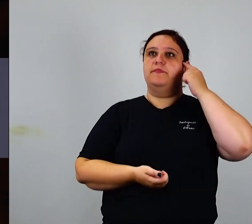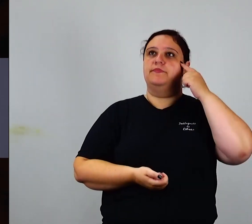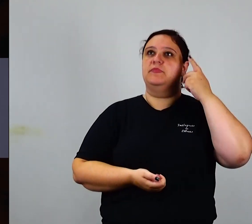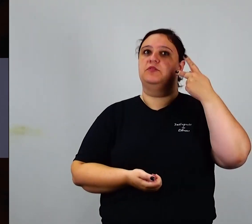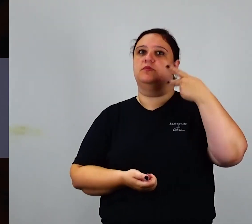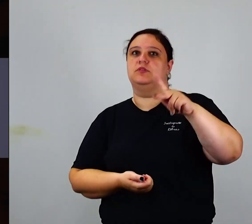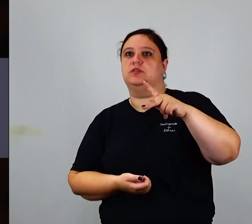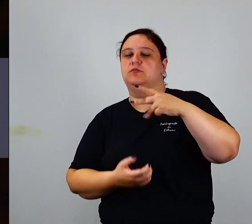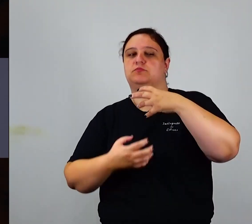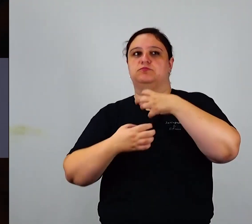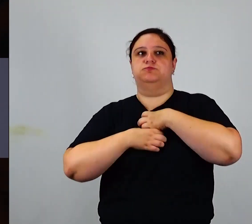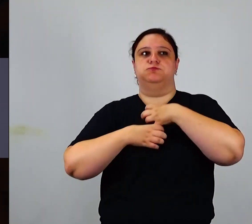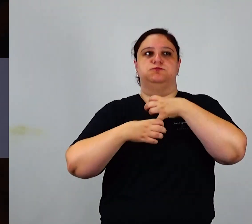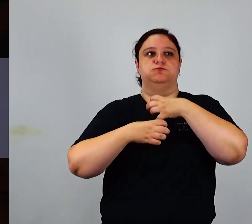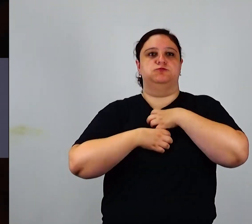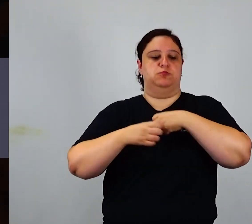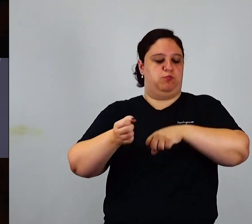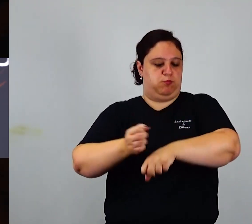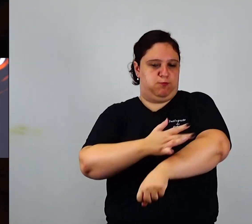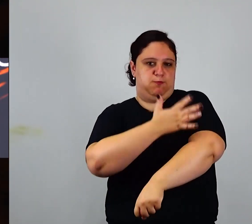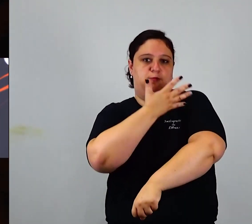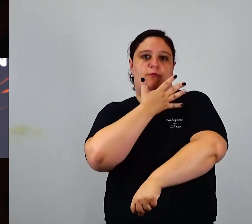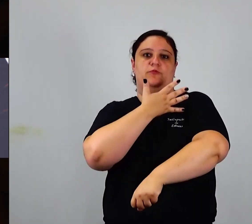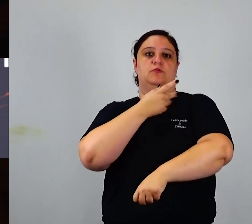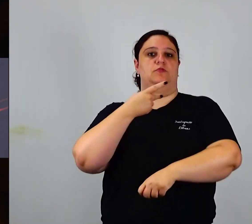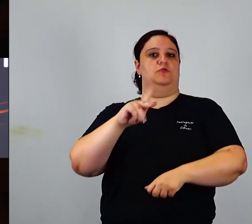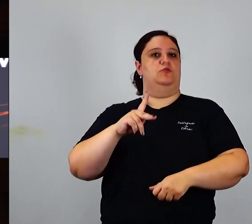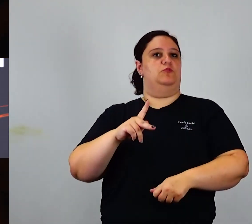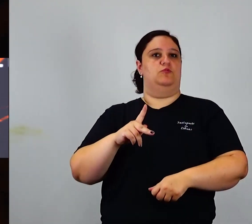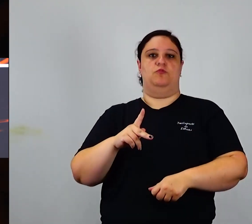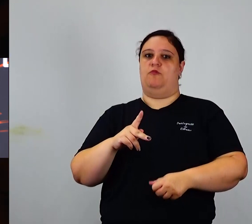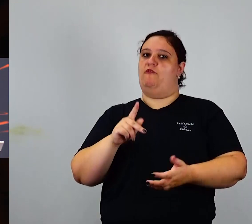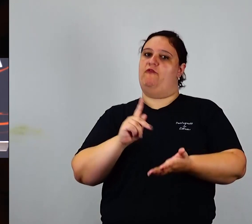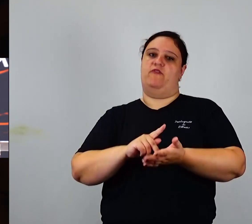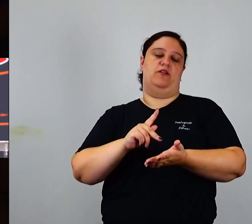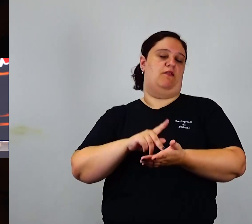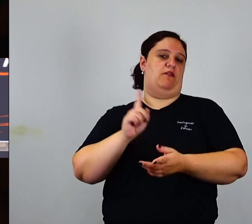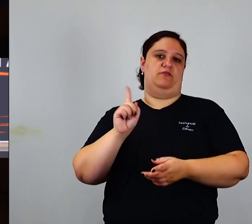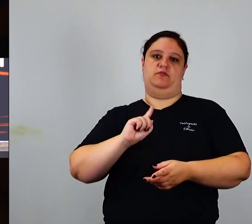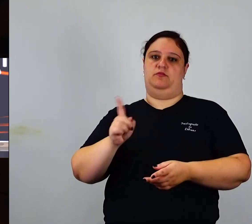seus sentimentos. Os seus sentimentos não mostram a sua